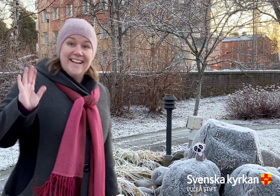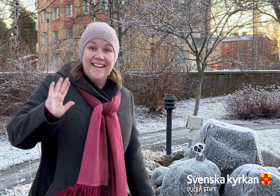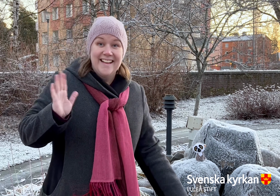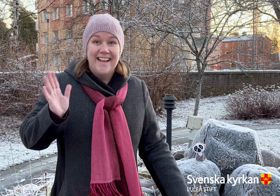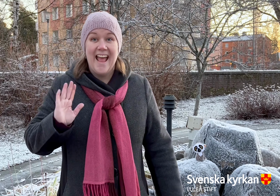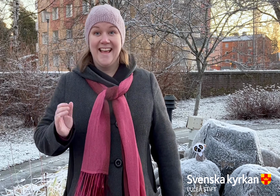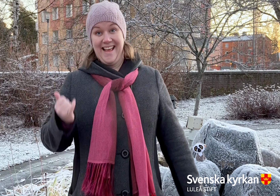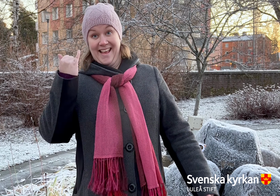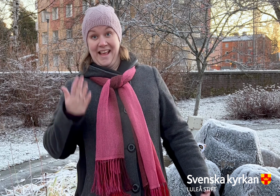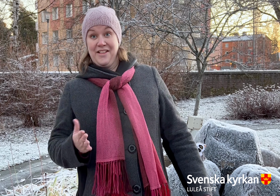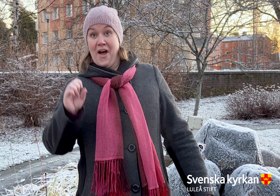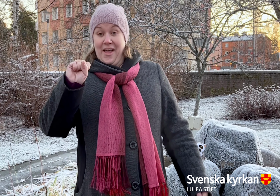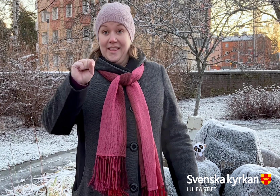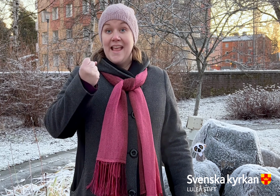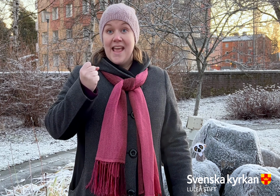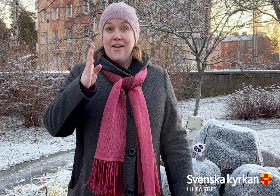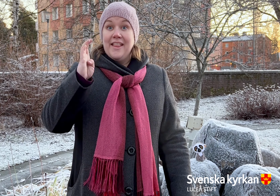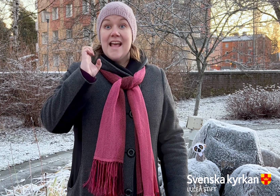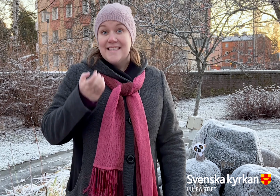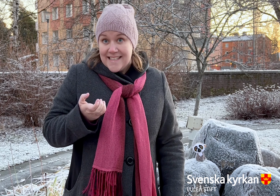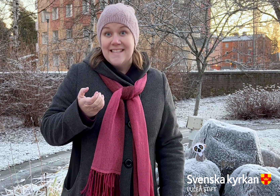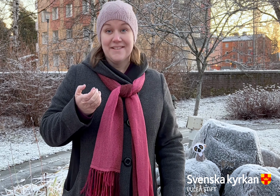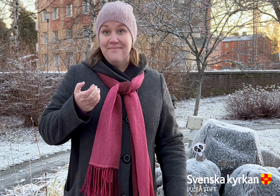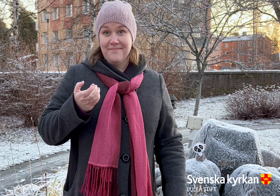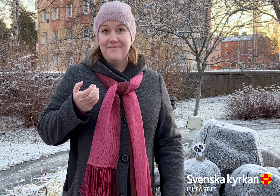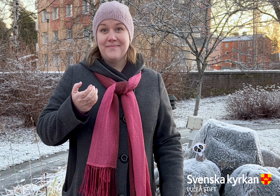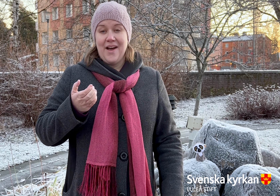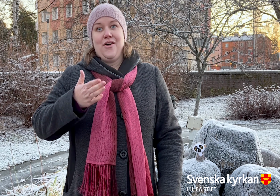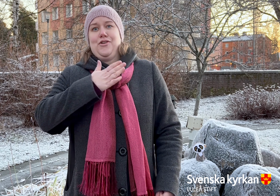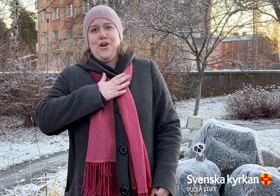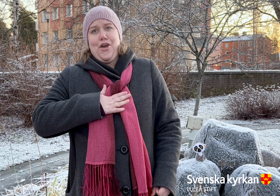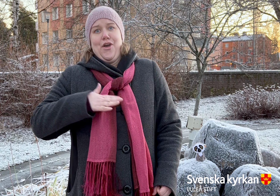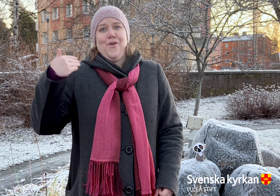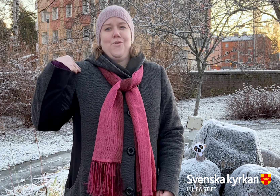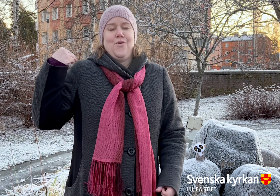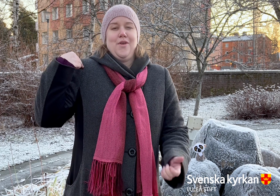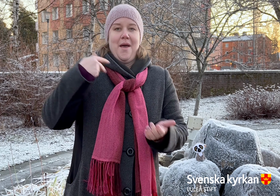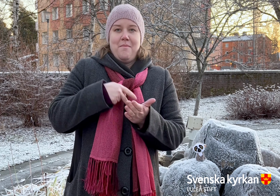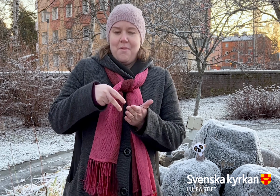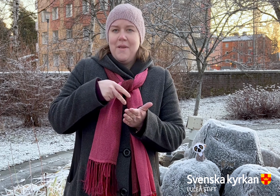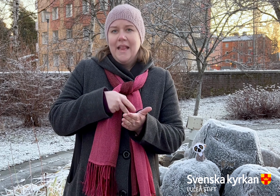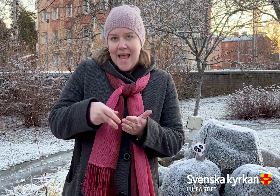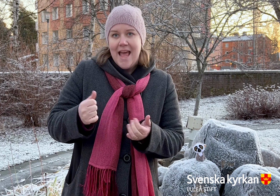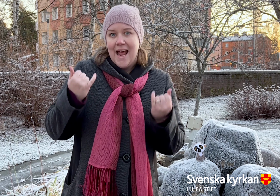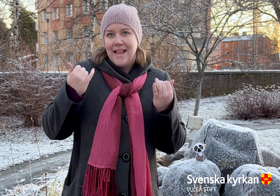Hej, hej! Idag är det den 9 december. Vad skönt att vara ute och promenera